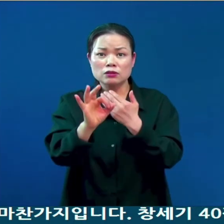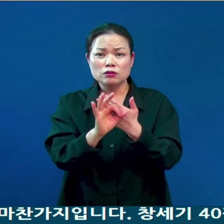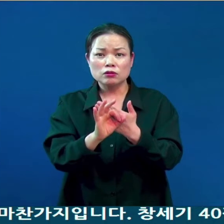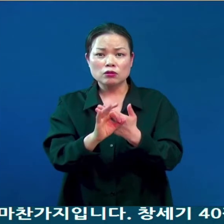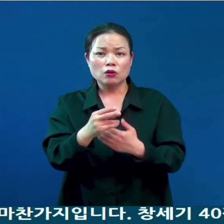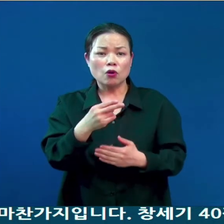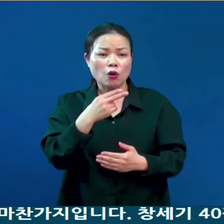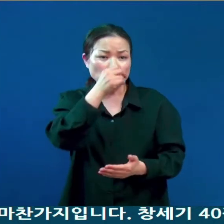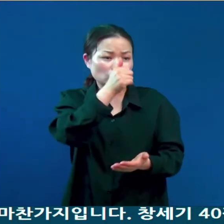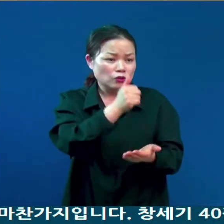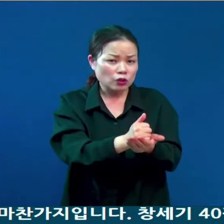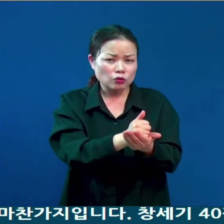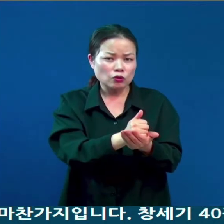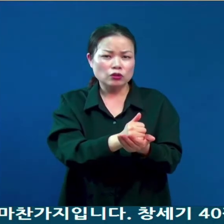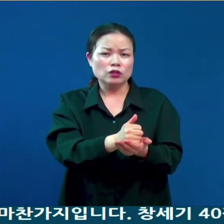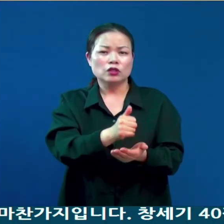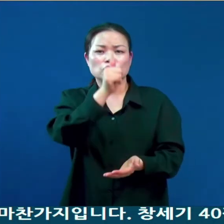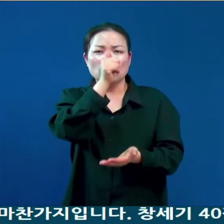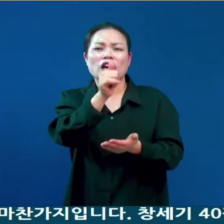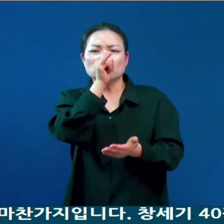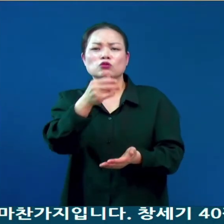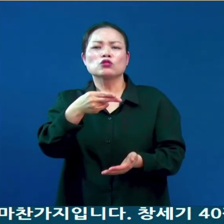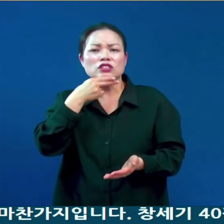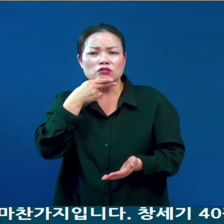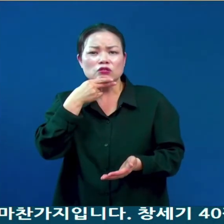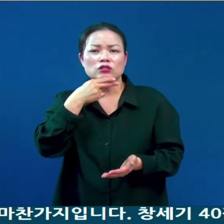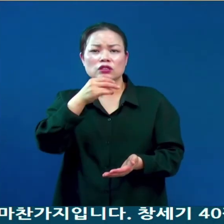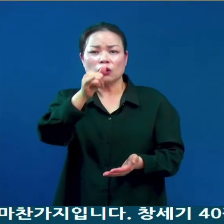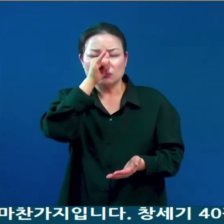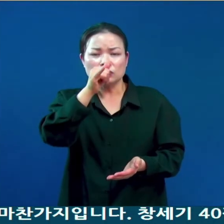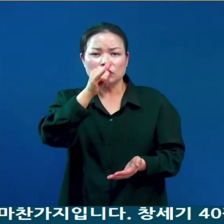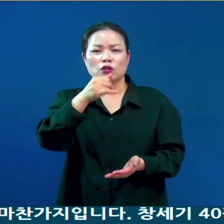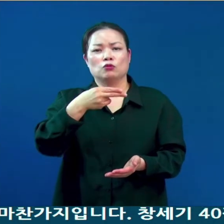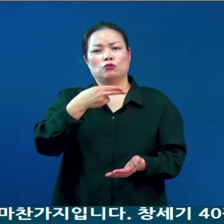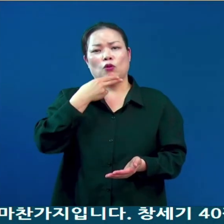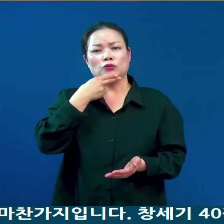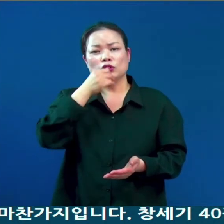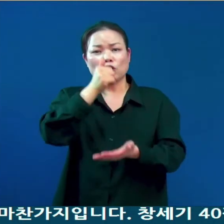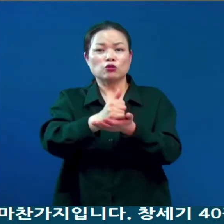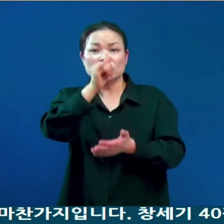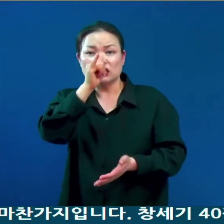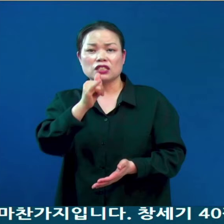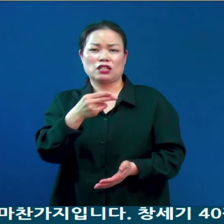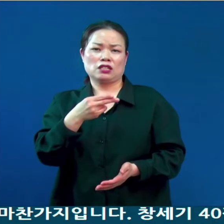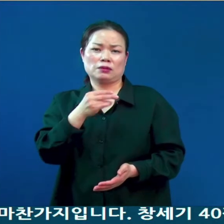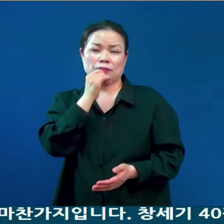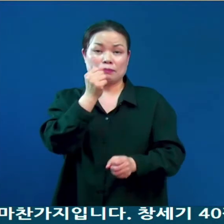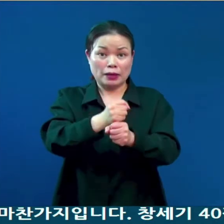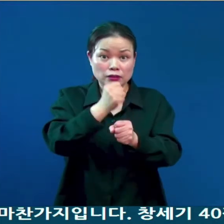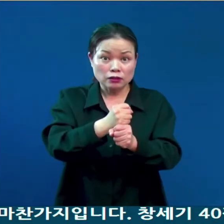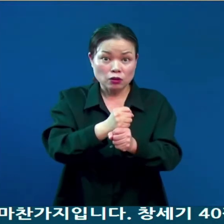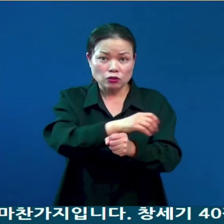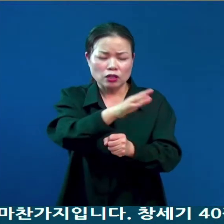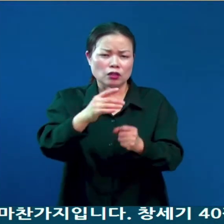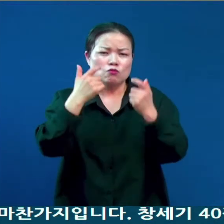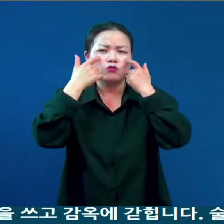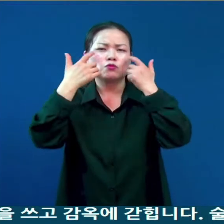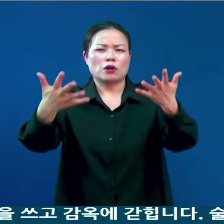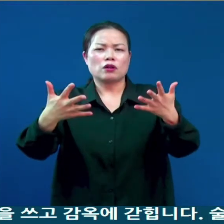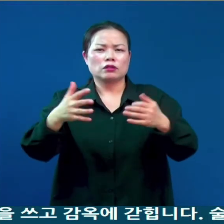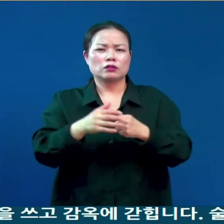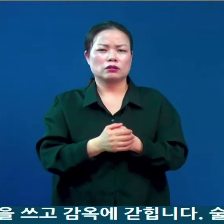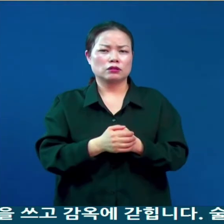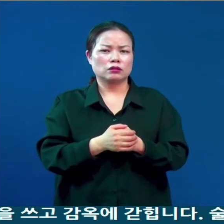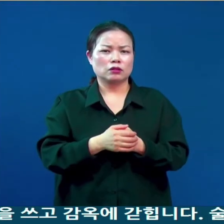없는 죄도 만들고 무죄도 유죄로 만들고 무죄도 유죄로 만듭니다. 근데 그 분명한 사실을